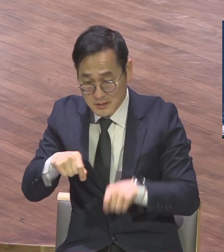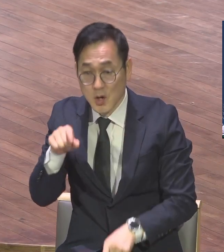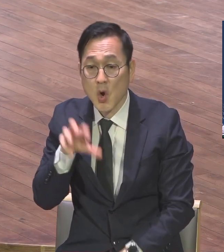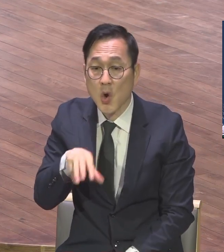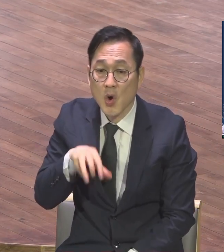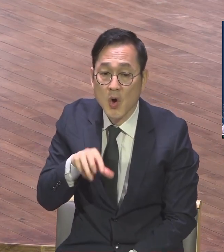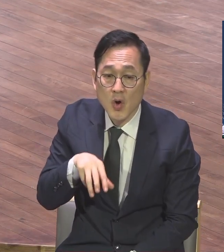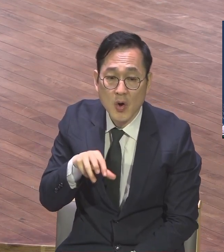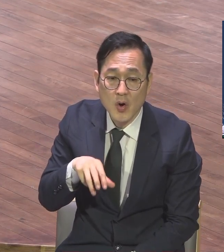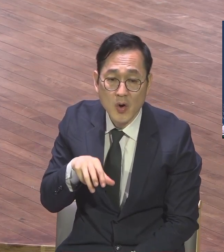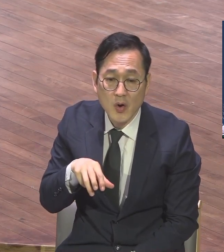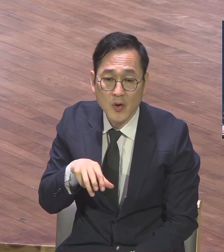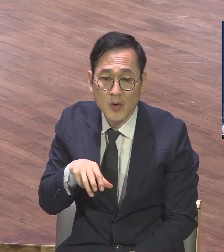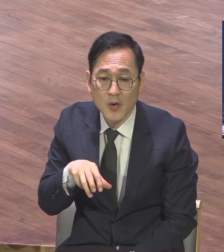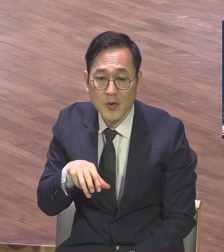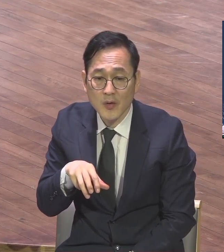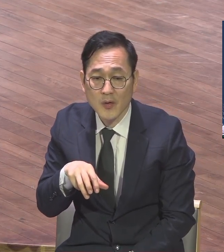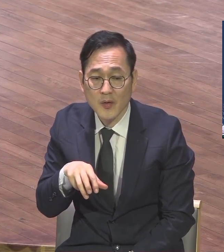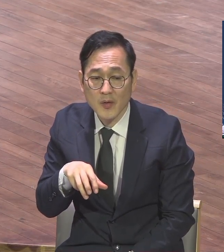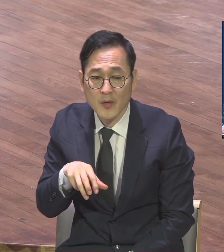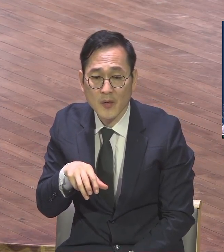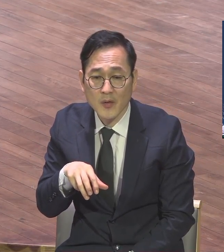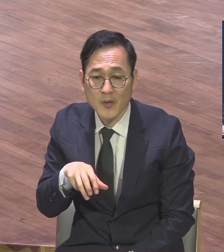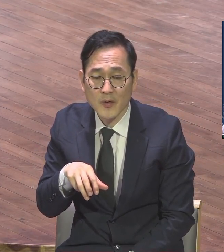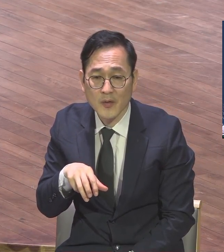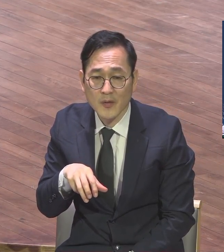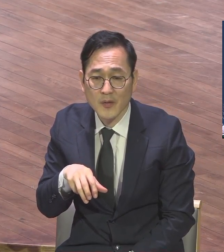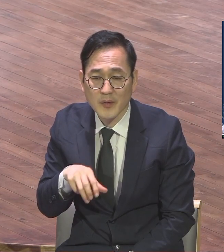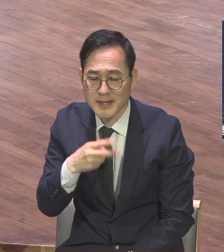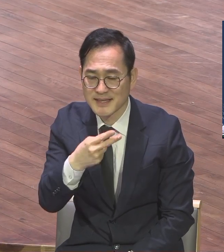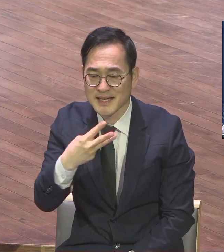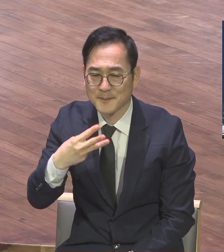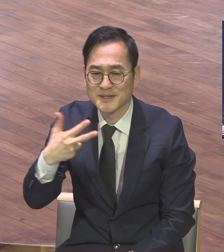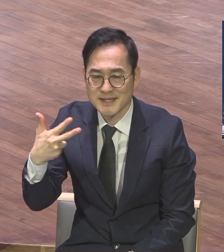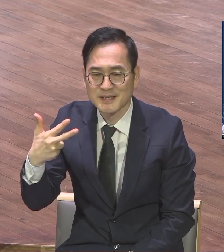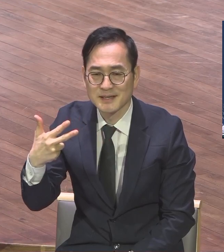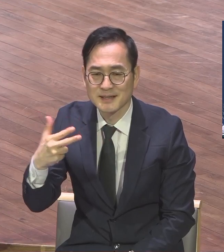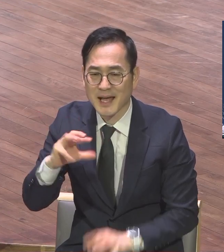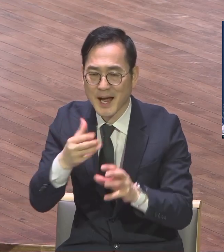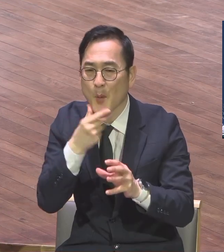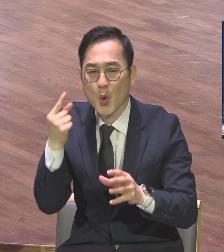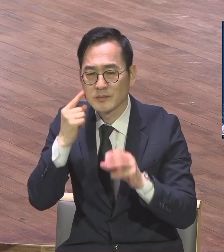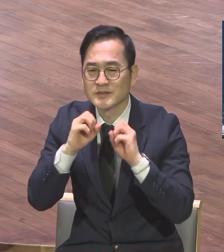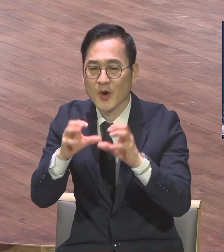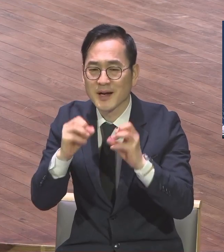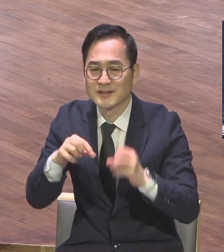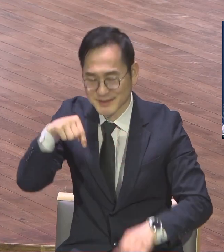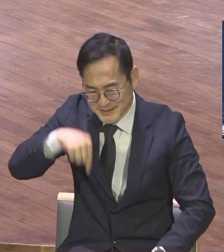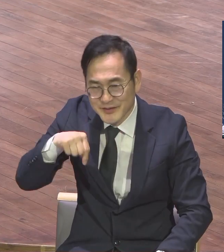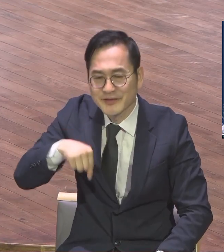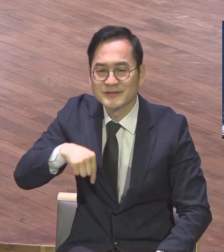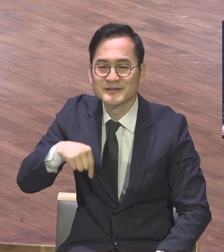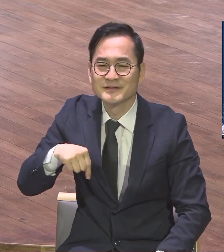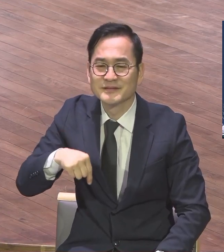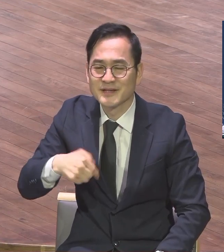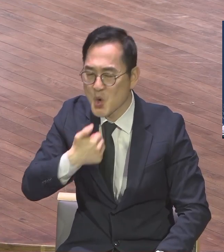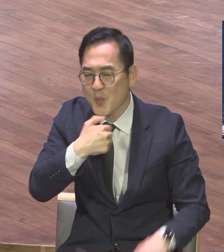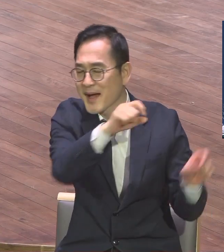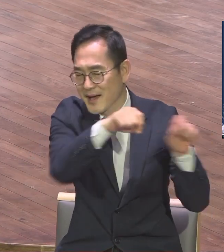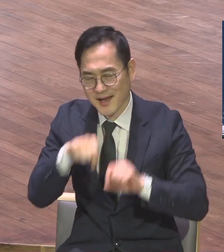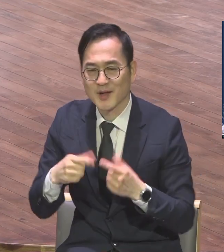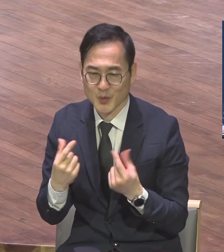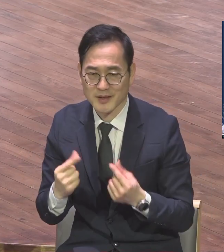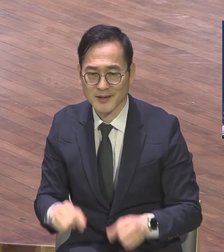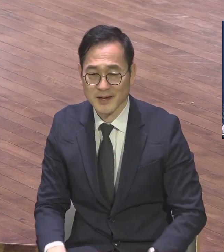종족을 향해서 복음을 전하는 이것이 바로 로마 아니겠습니까? 사도 바울이 바라본